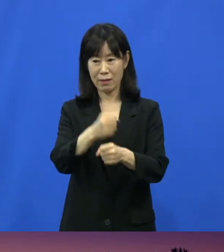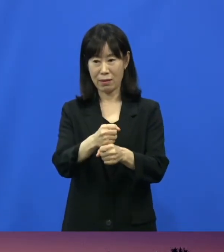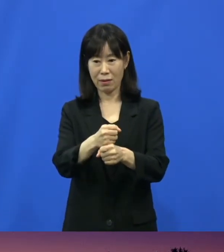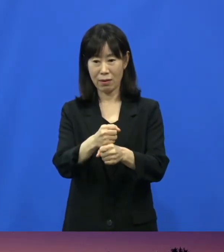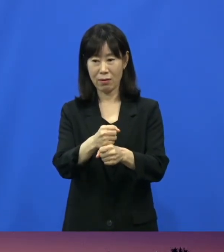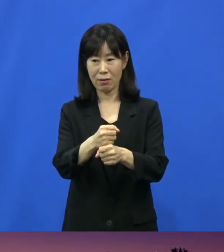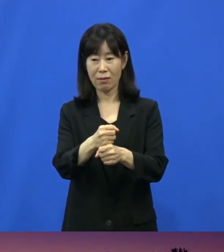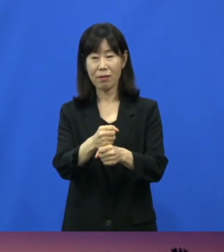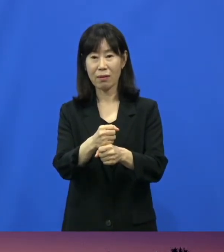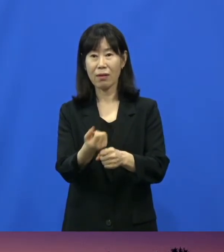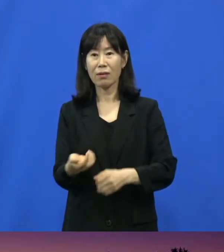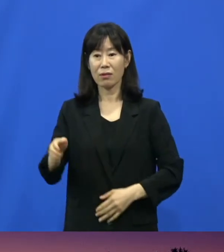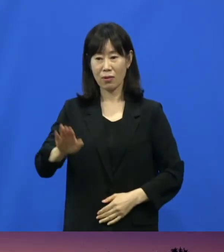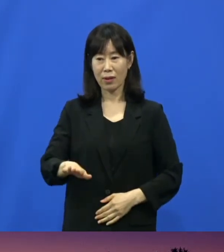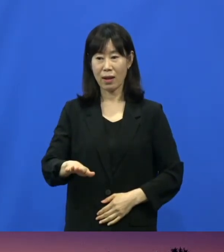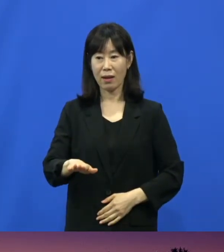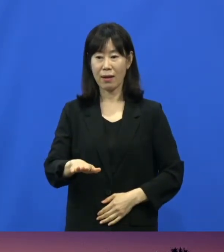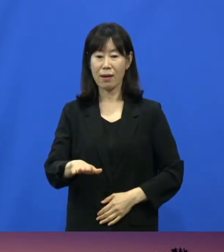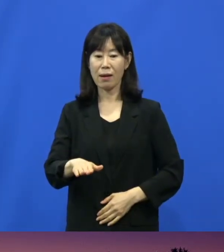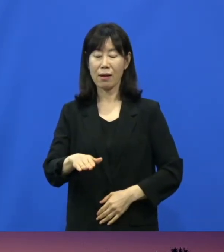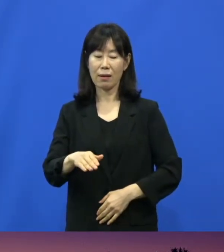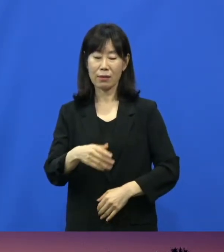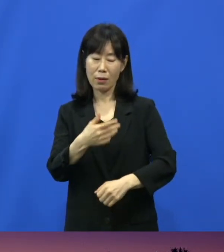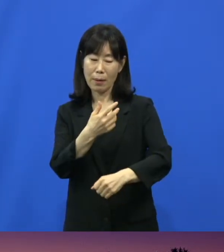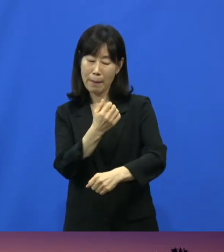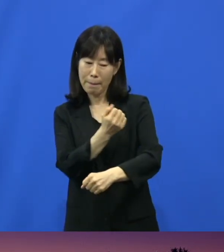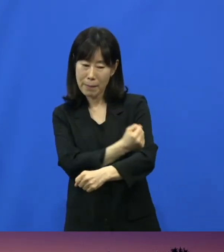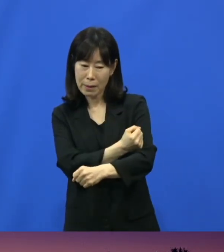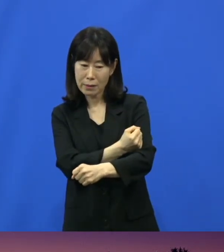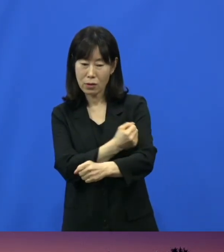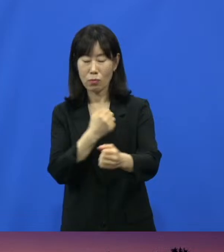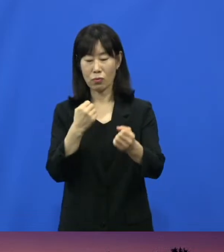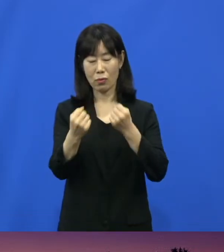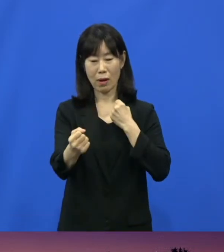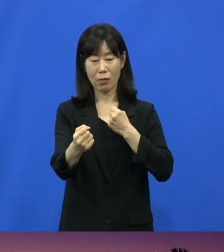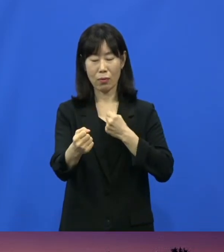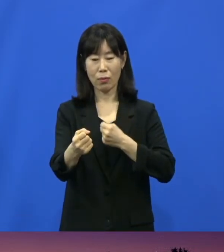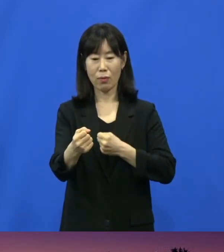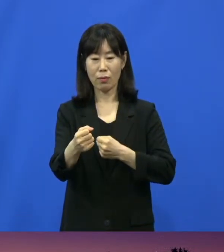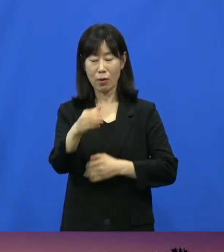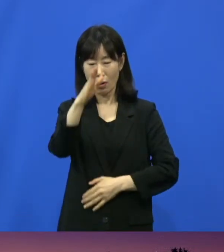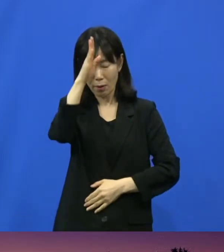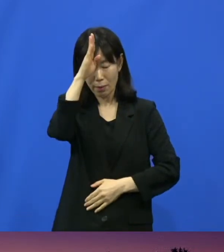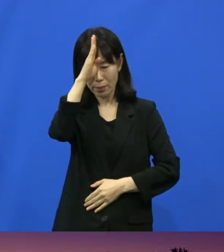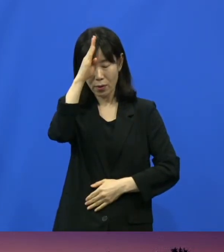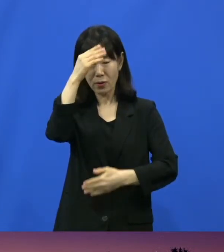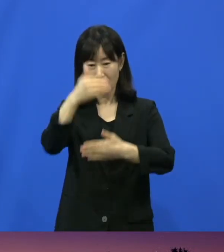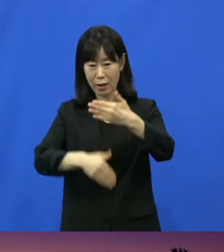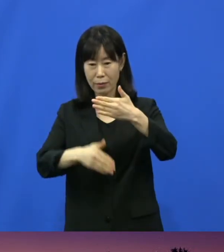어떤 것인지 지금도 계속 의학계는 얘기하고 있죠. 몰라요.